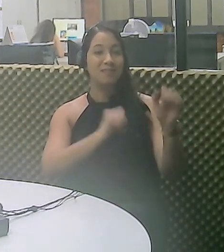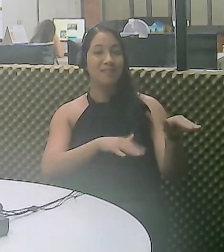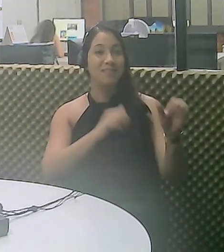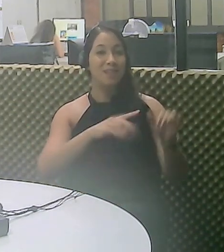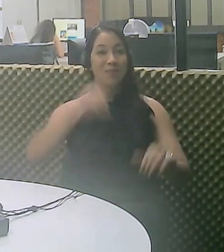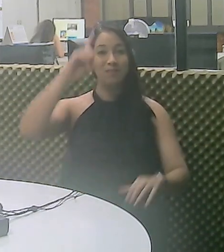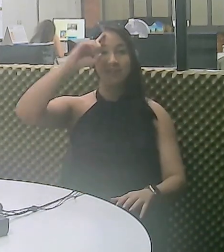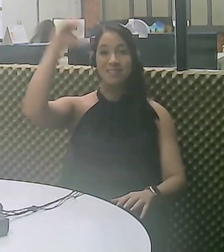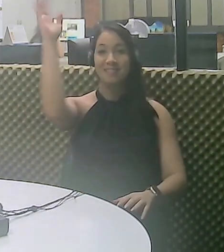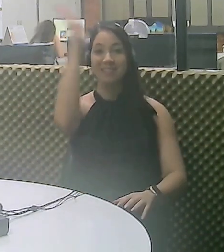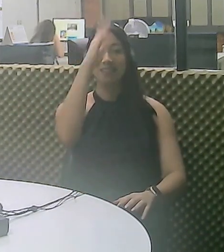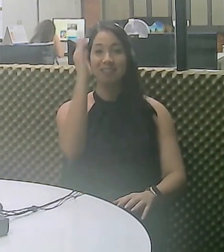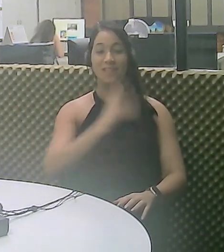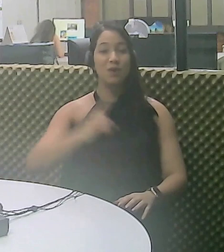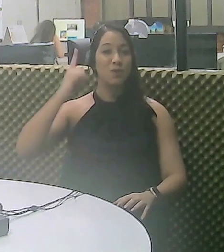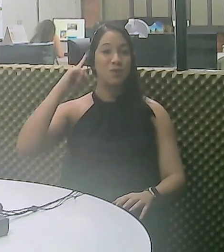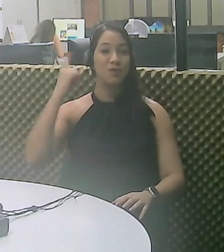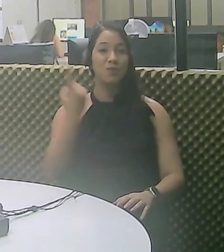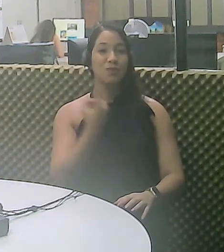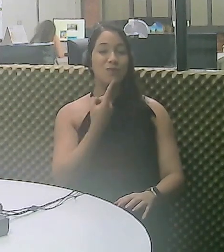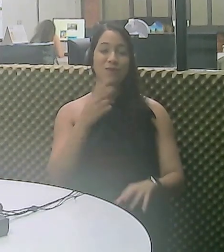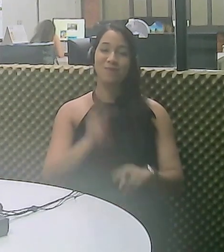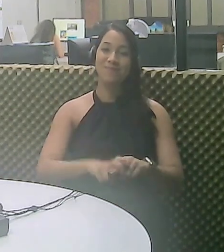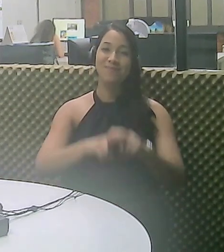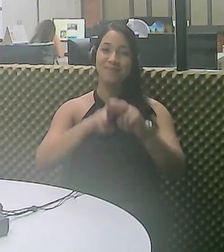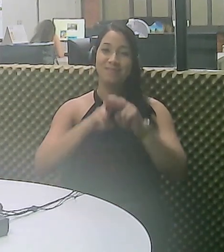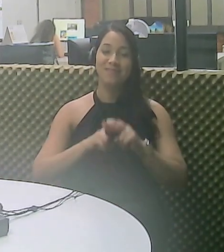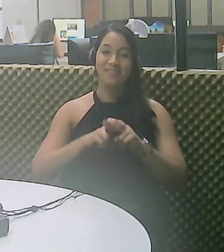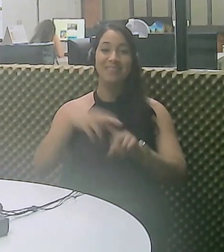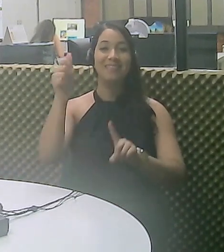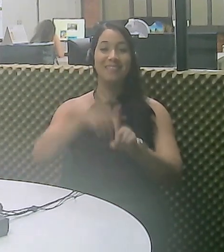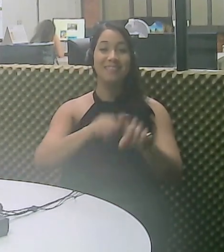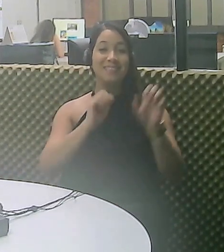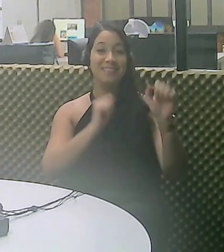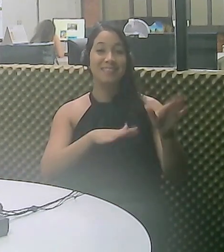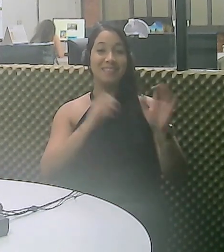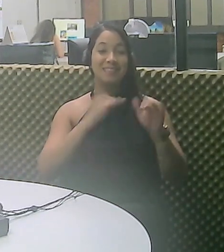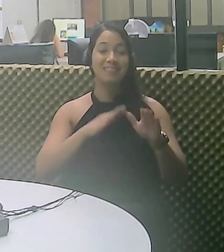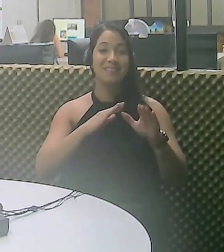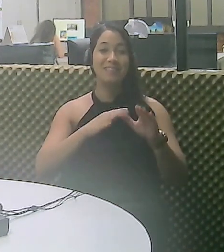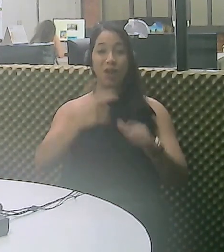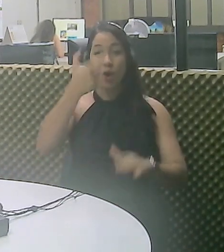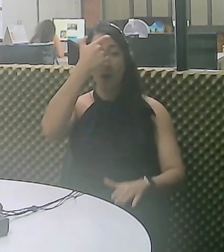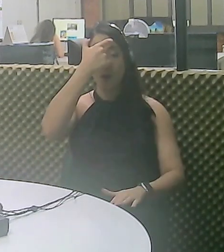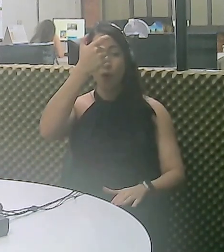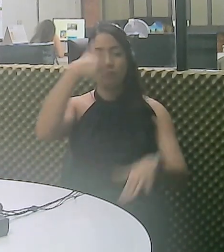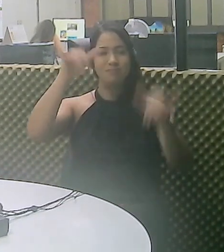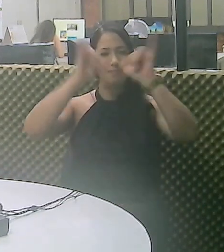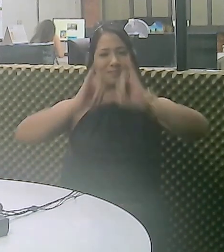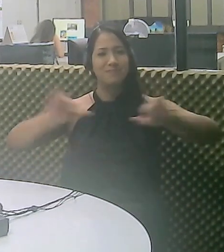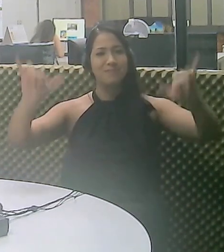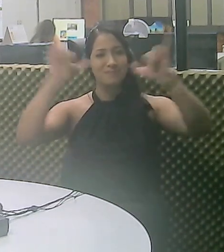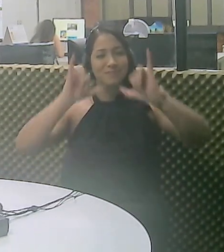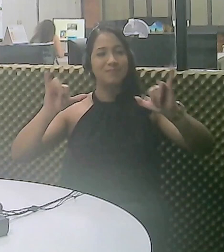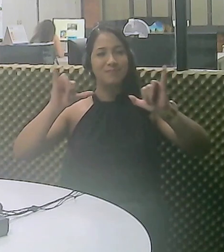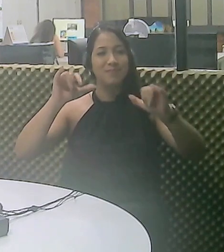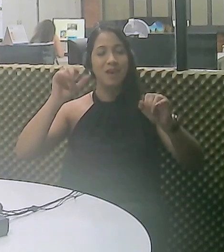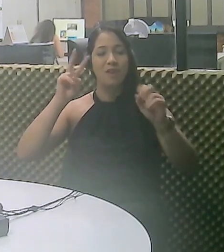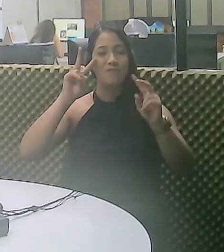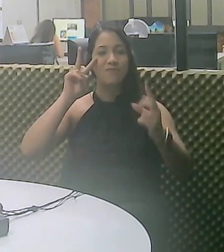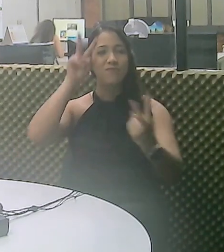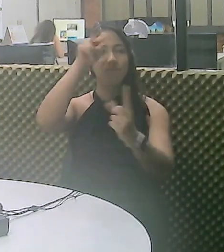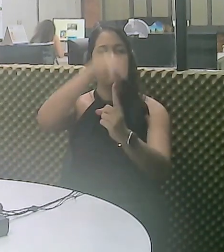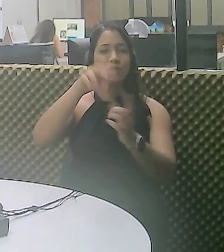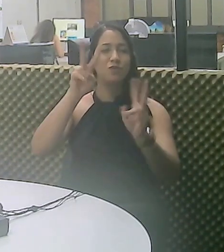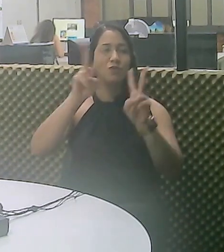celebrado o Dia Nacional dos Surdos. E por esse motivo, o mês de setembro é dedicado à conscientização e visibilidade